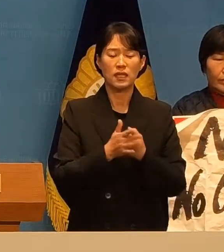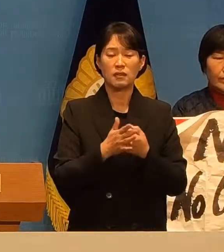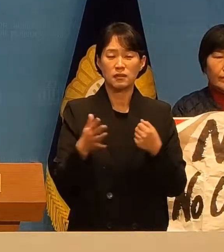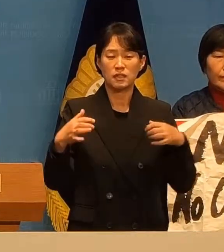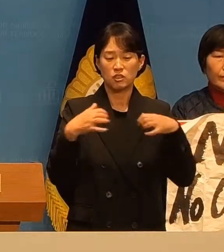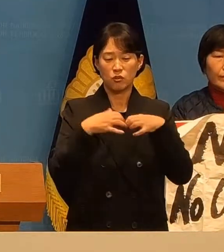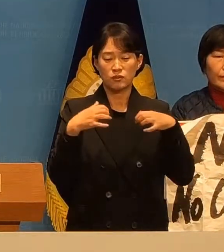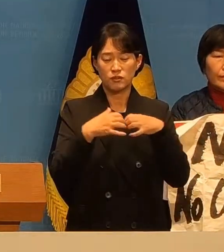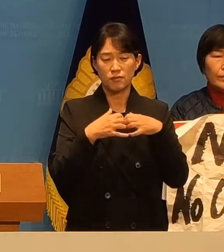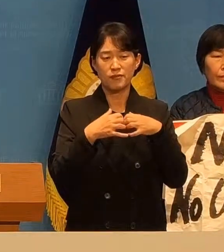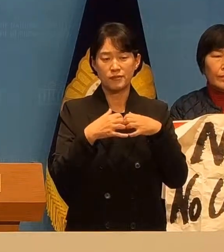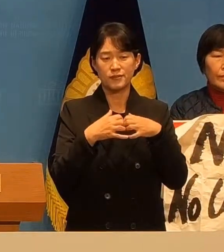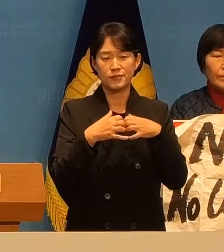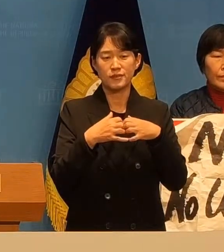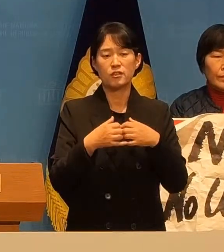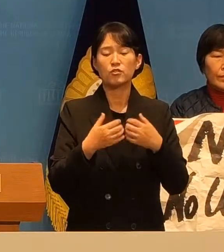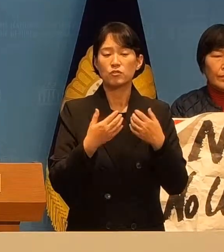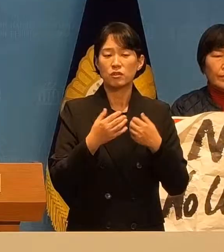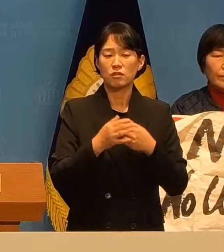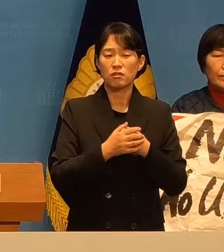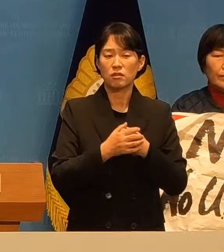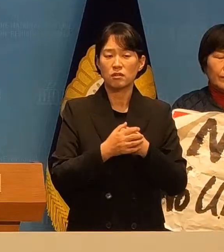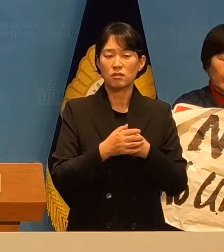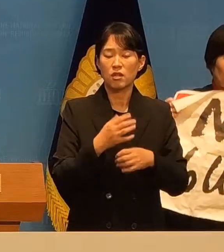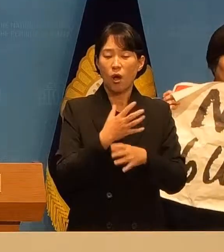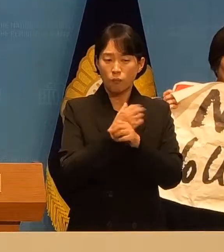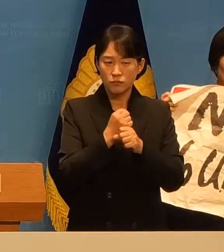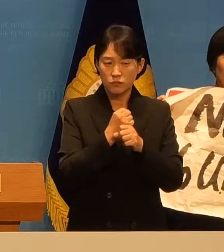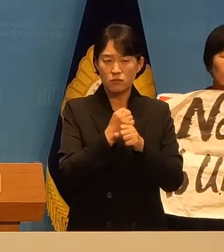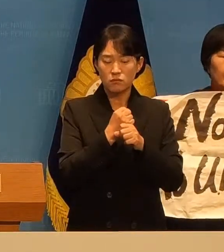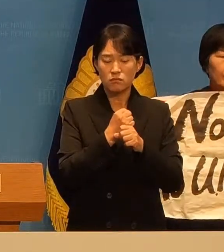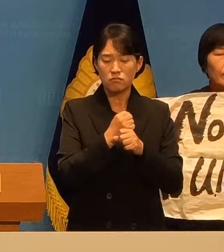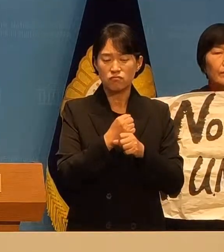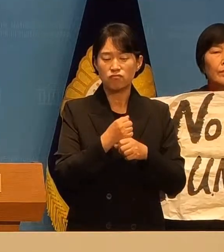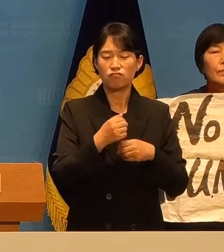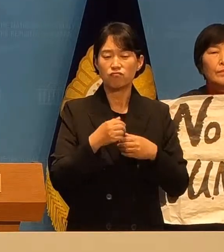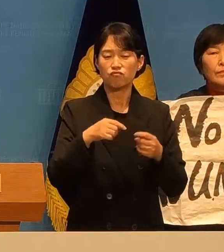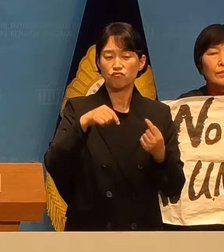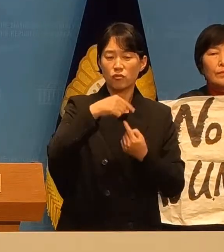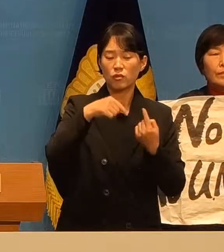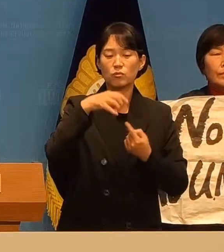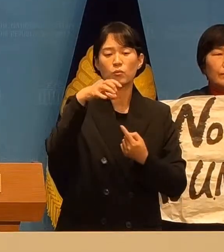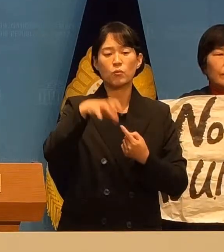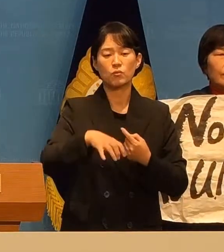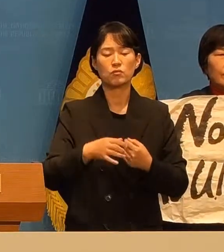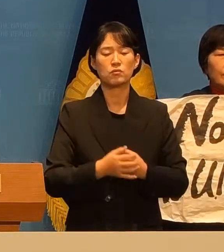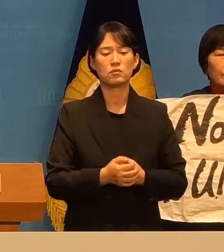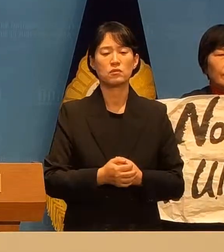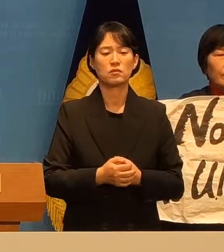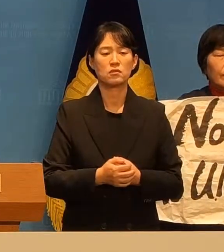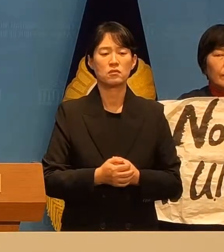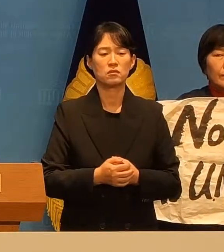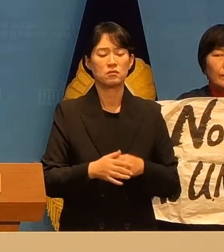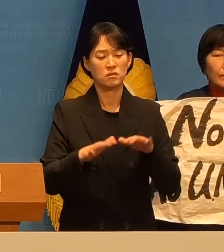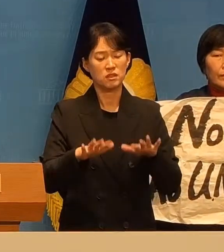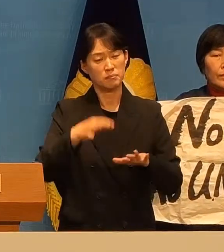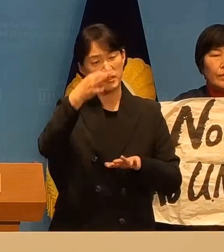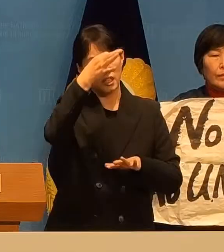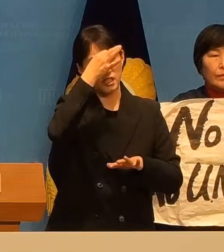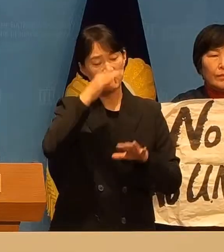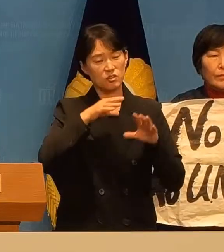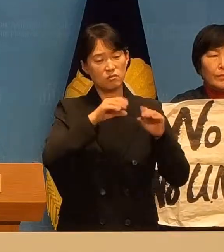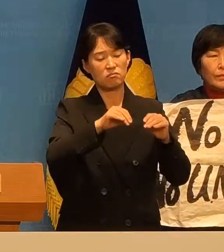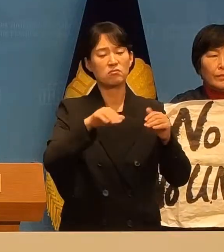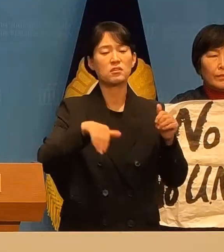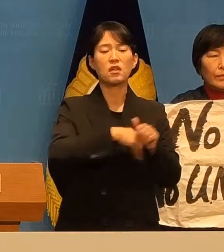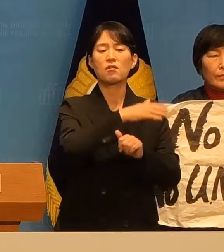정전협정을 이행하는 전체 기구인 군사정전위원회가 기능정지된